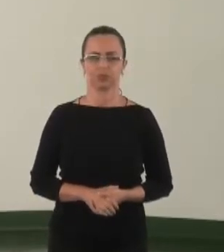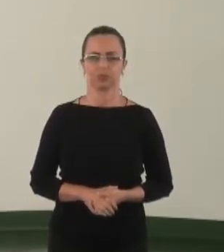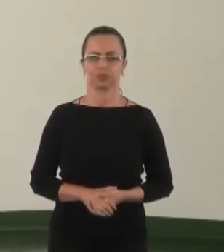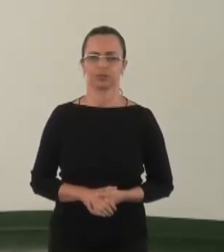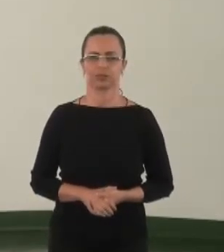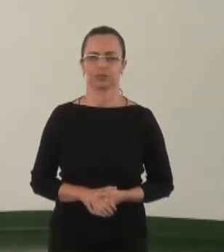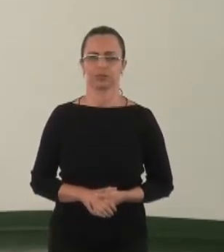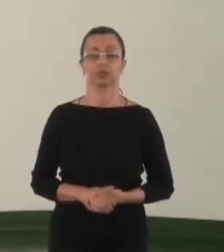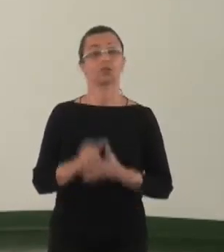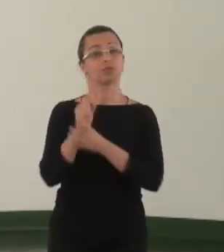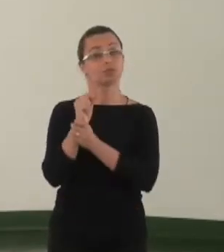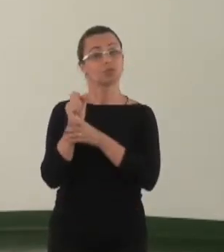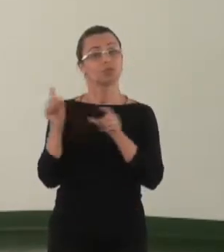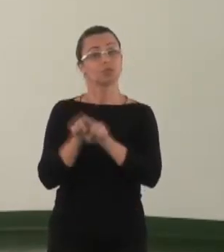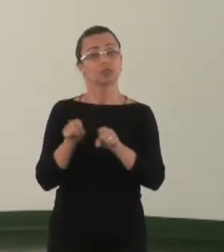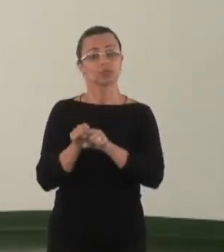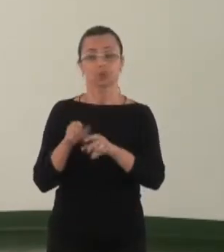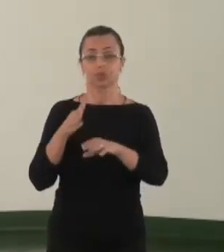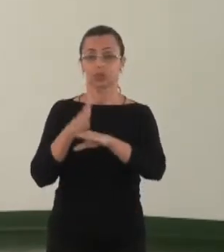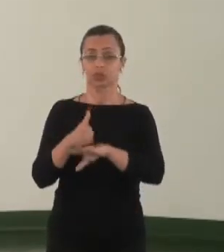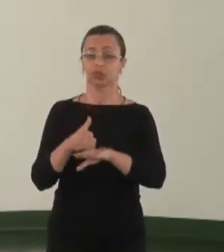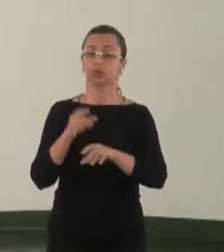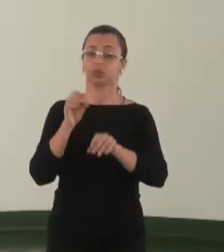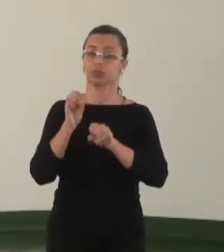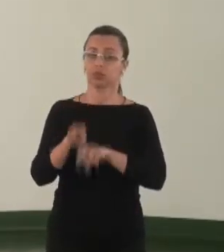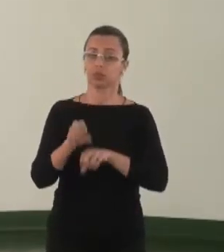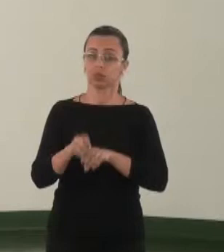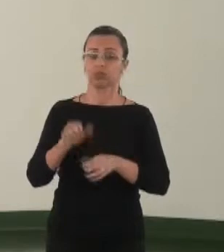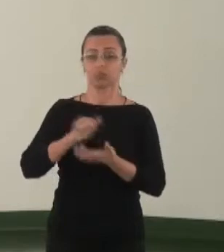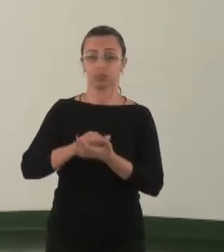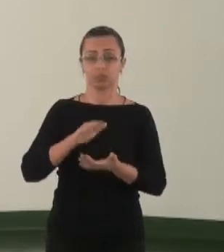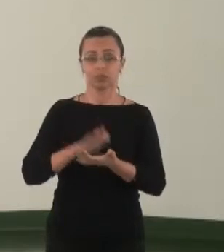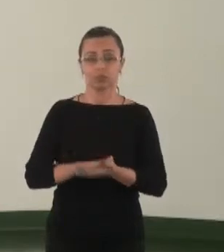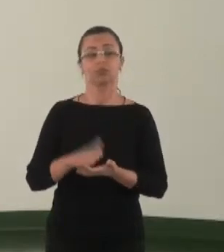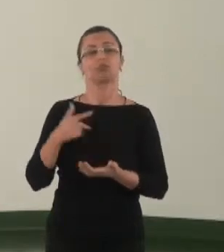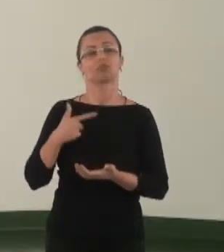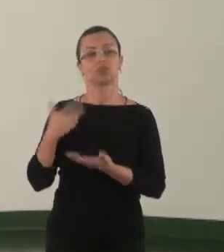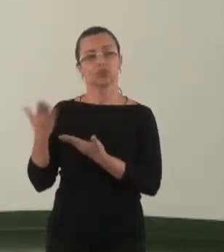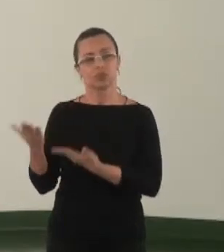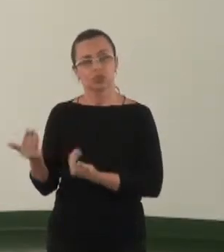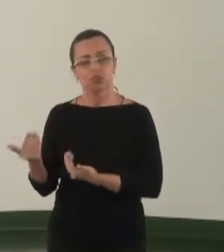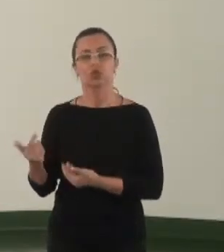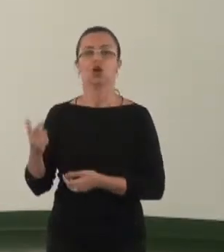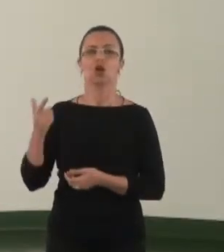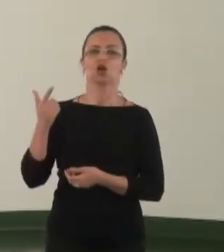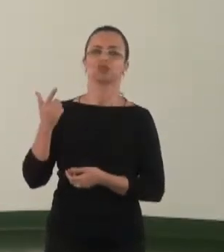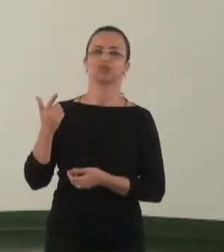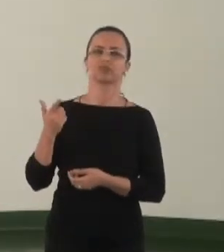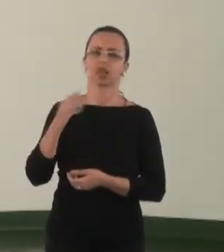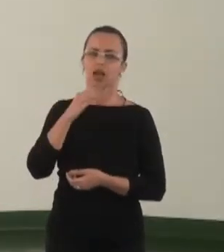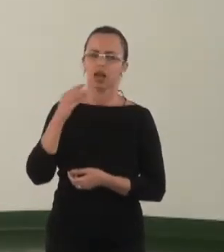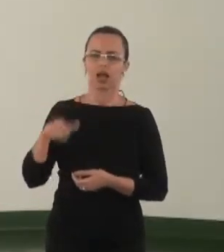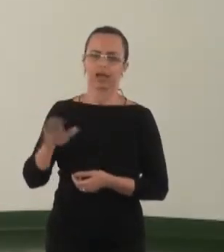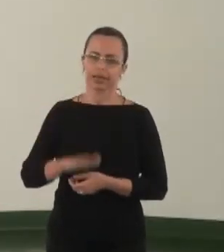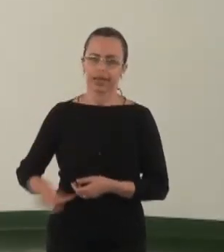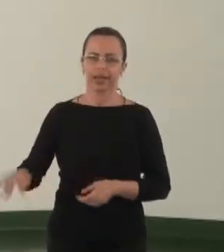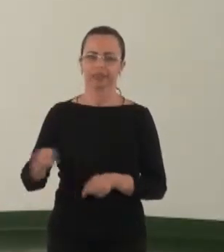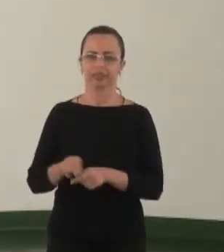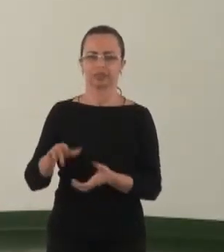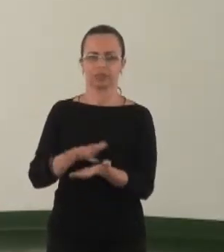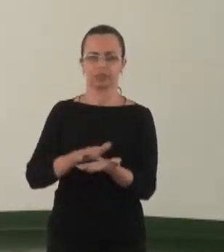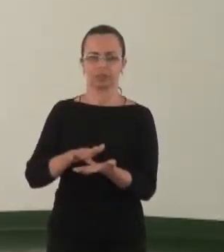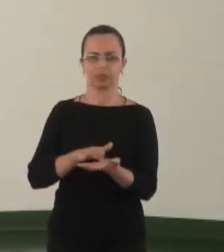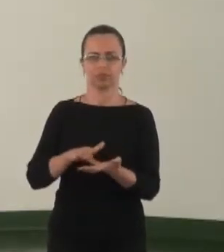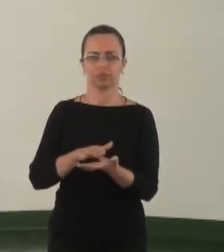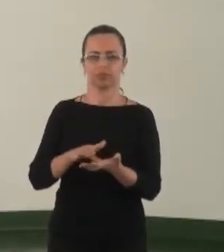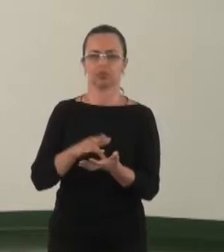Garantir também o acesso à educação, matrícula das crianças e adolescentes ciganas nas escolas, como já foi relatado pelo pessoal da comunidade